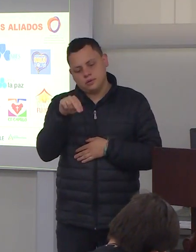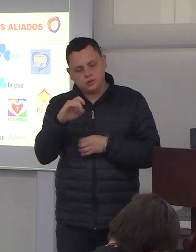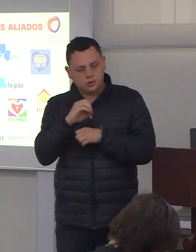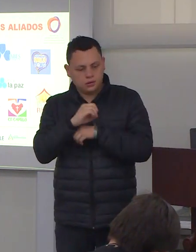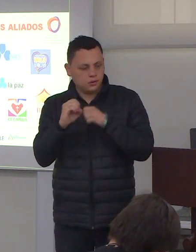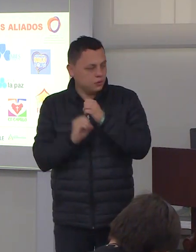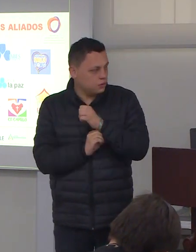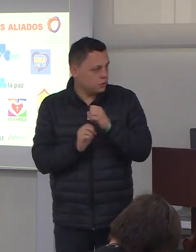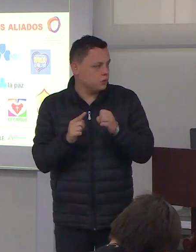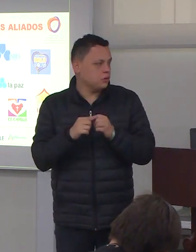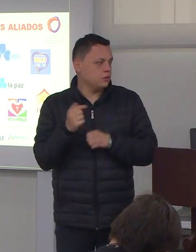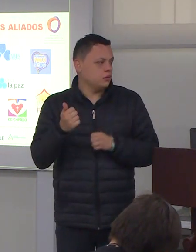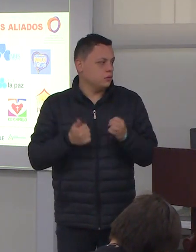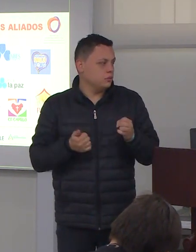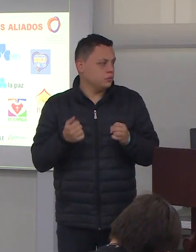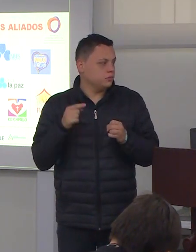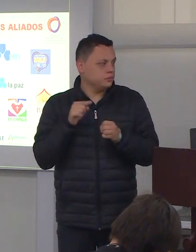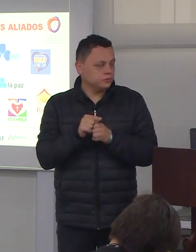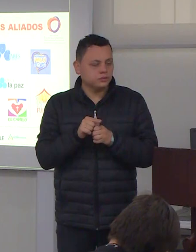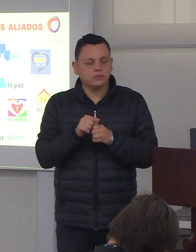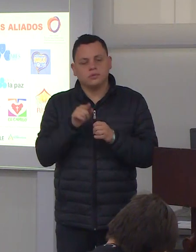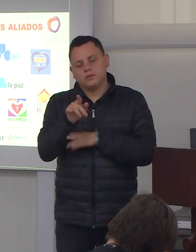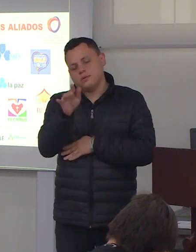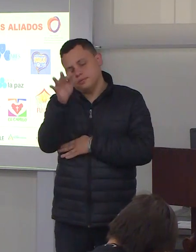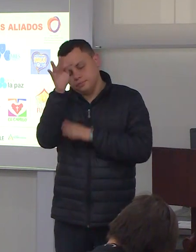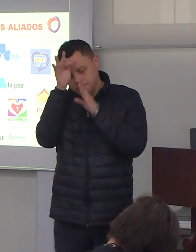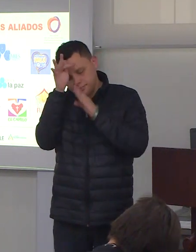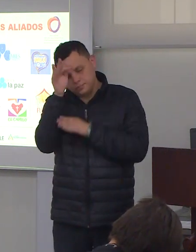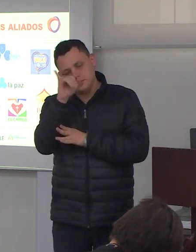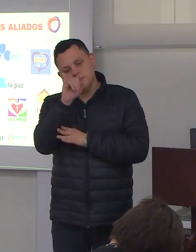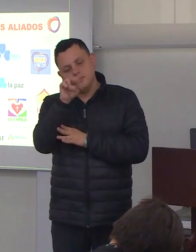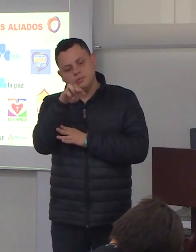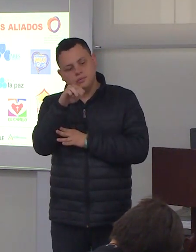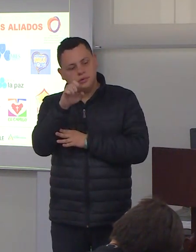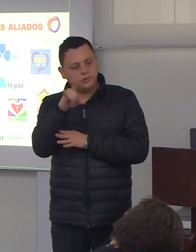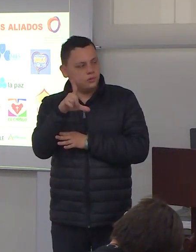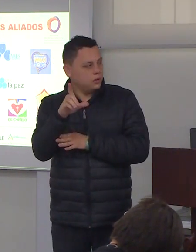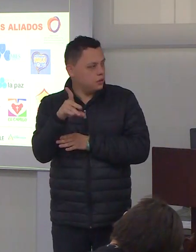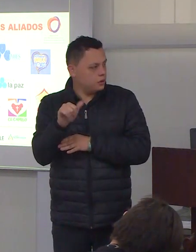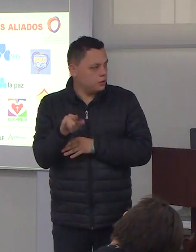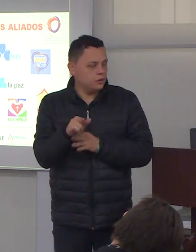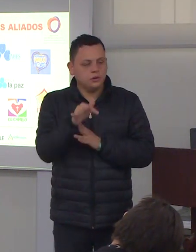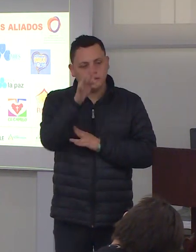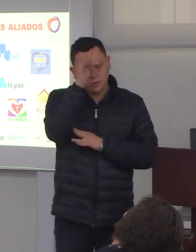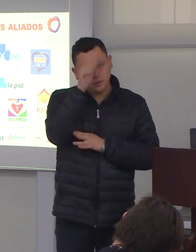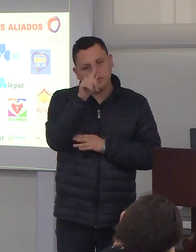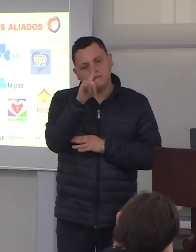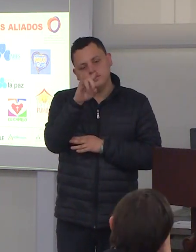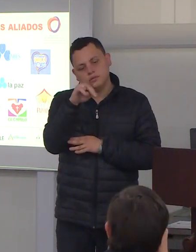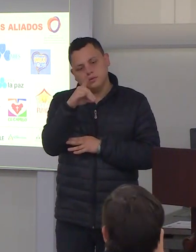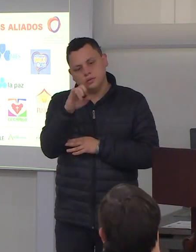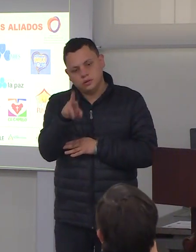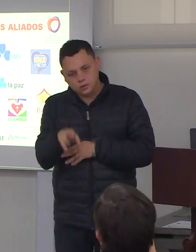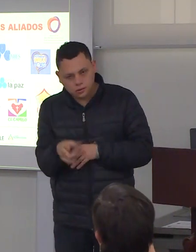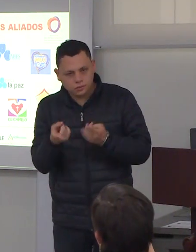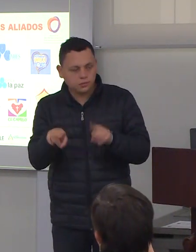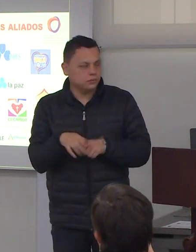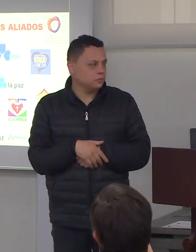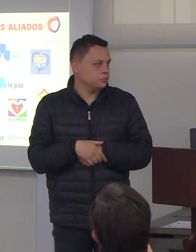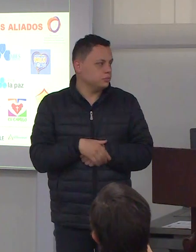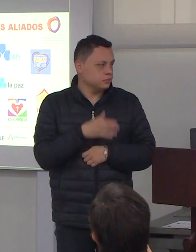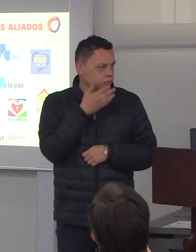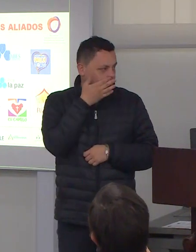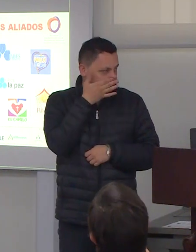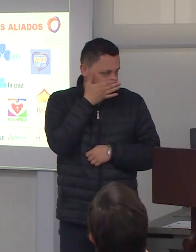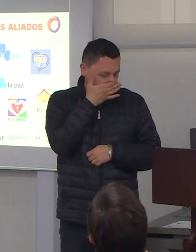ACPEF, Hermanas Clínica Inmaculada, C. Camilo, Clínica La Paz, Fundir, porque pues